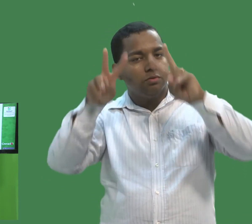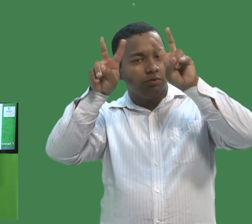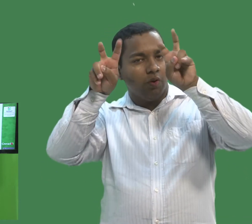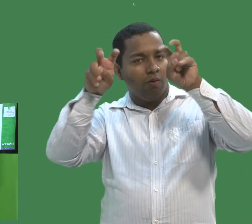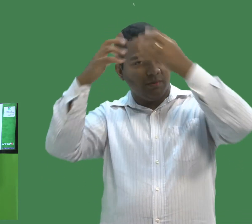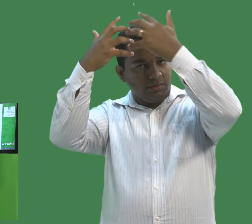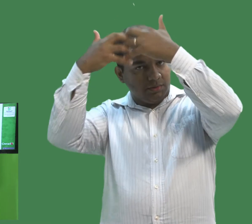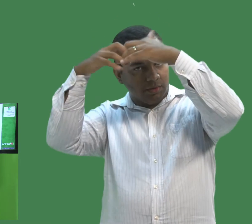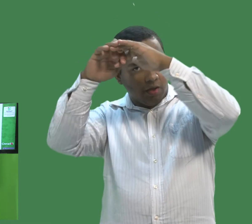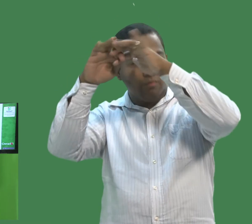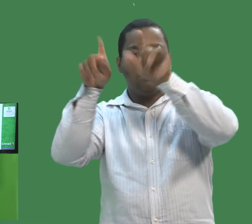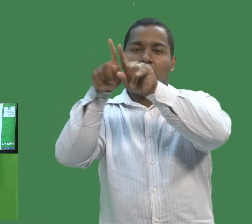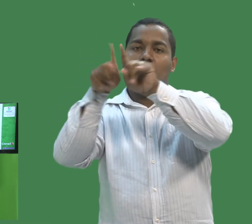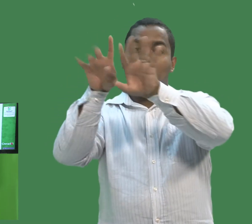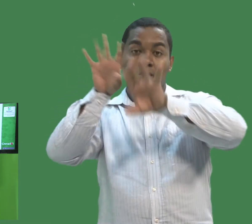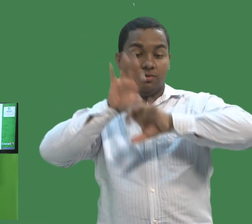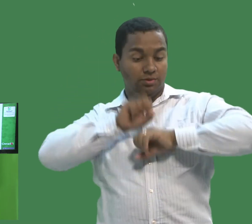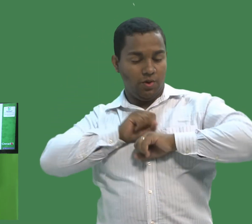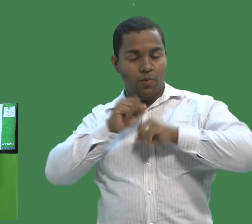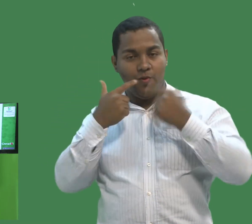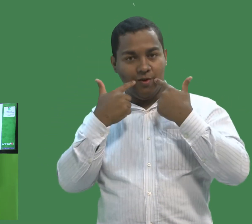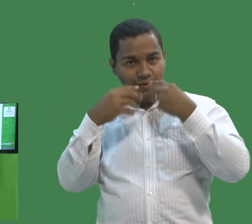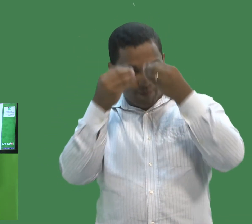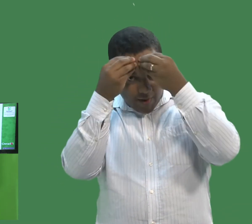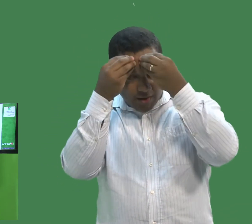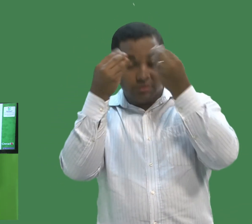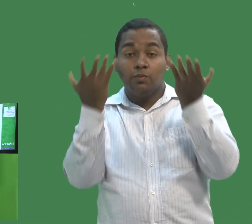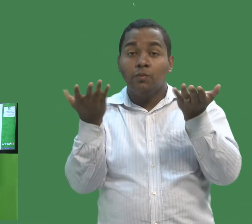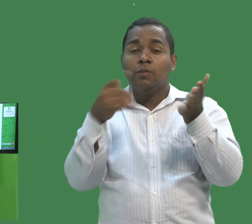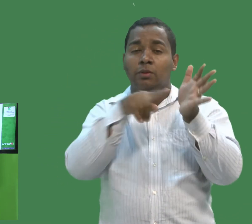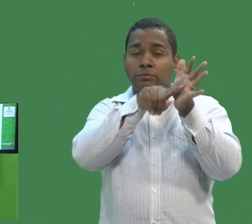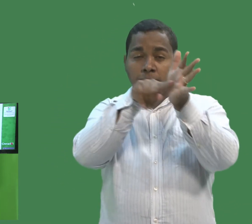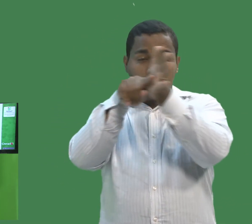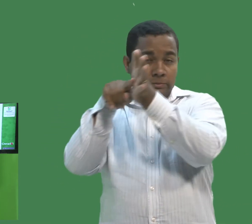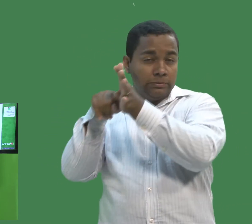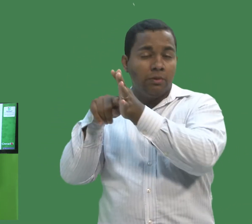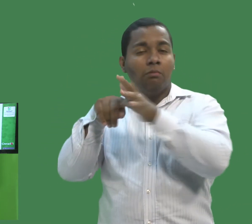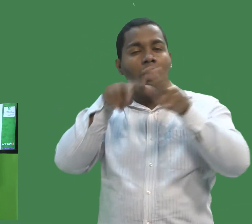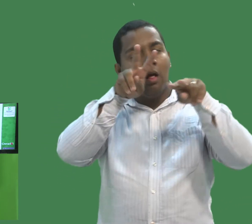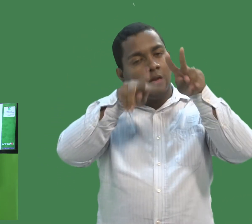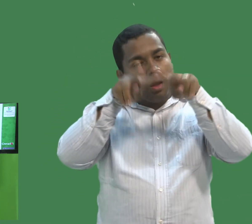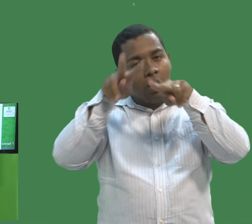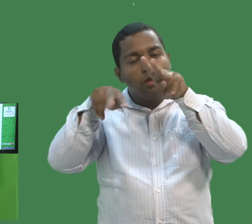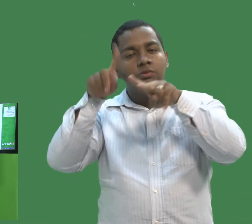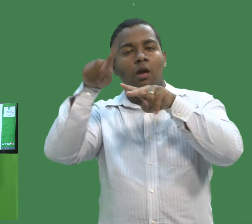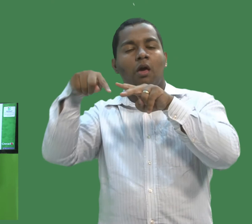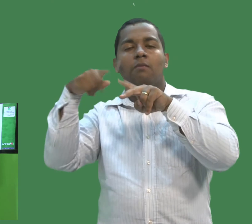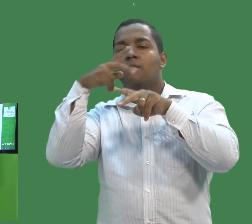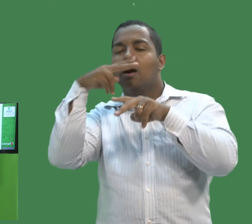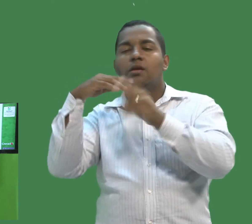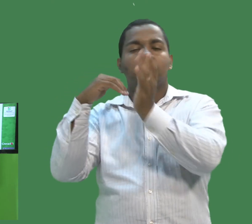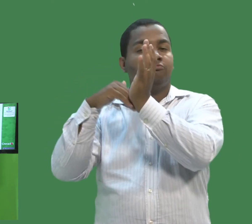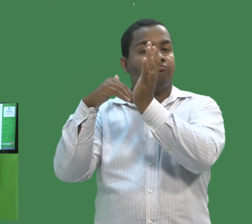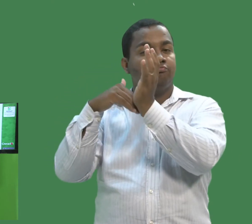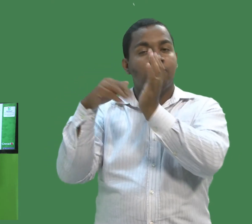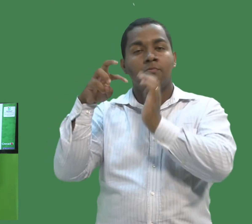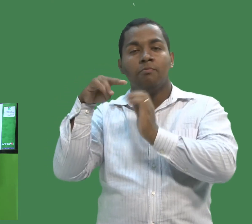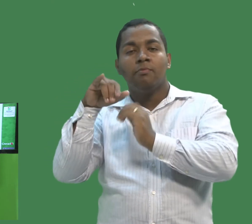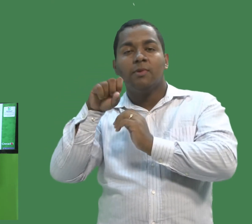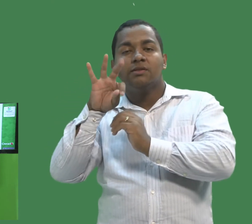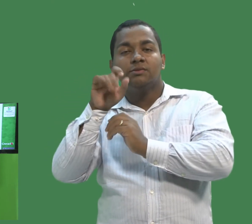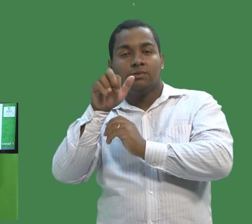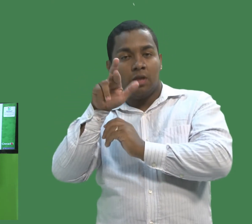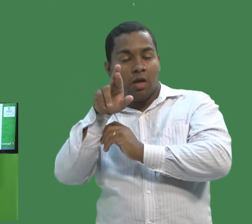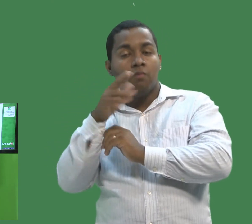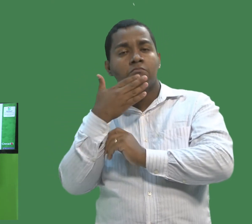sua relação com a aquisição da linguagem. A análise e estudo do cérebro ainda é percebida como um mistério para muitos estudiosos.